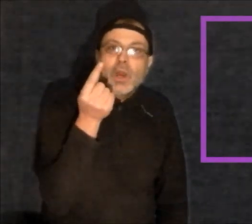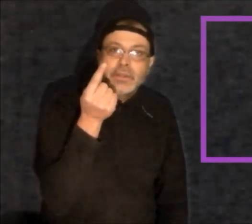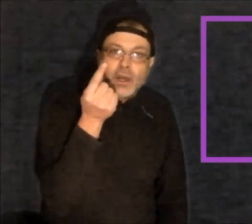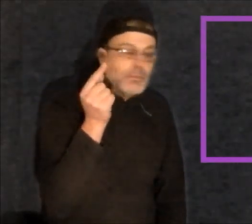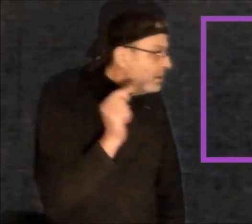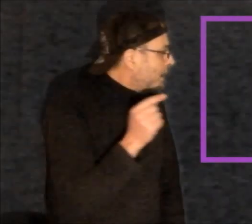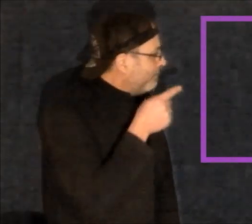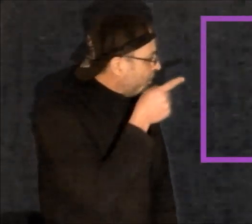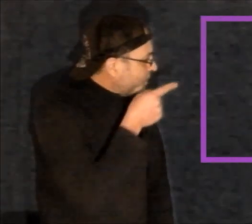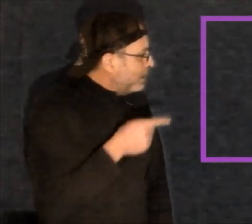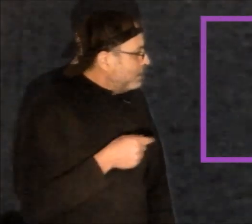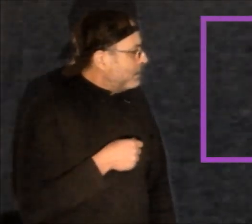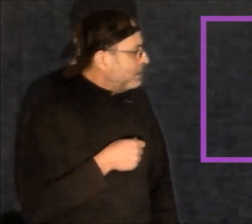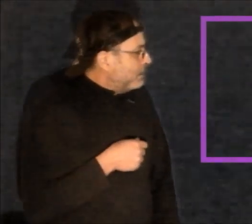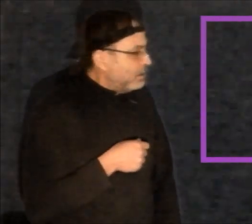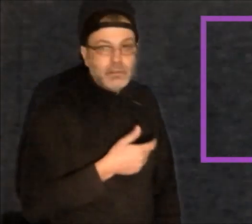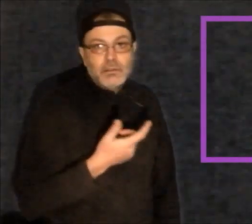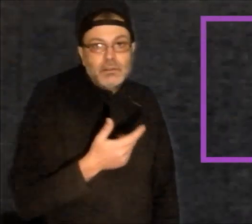نقطة واحدة، أعمل نقطة